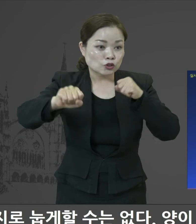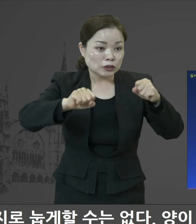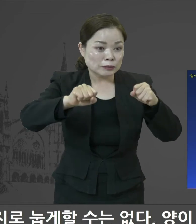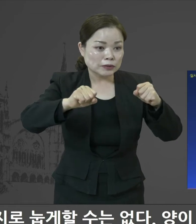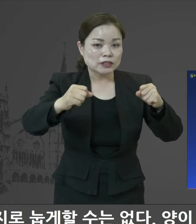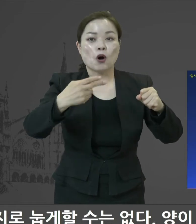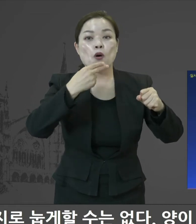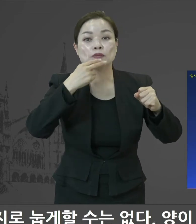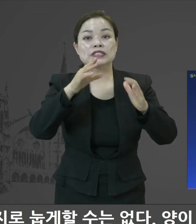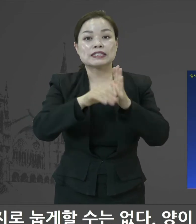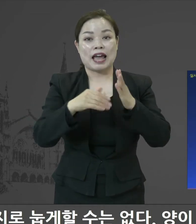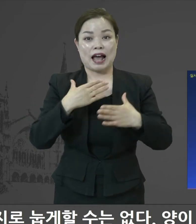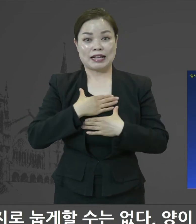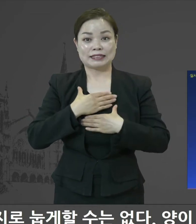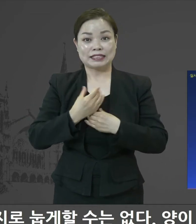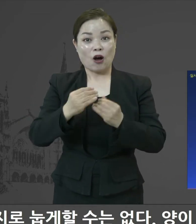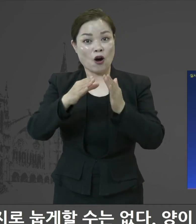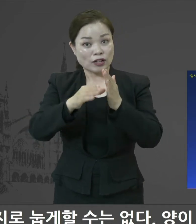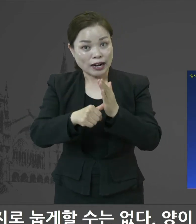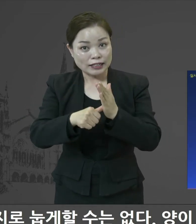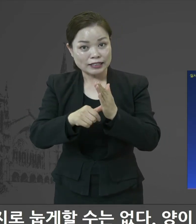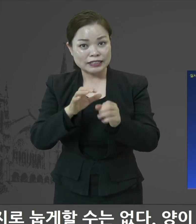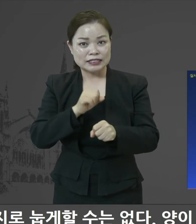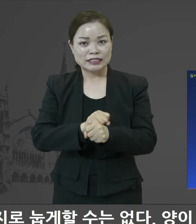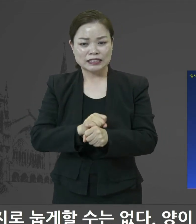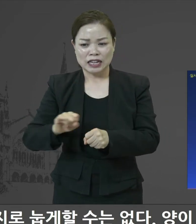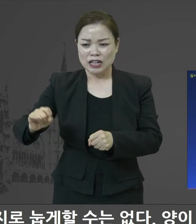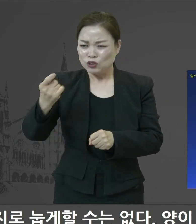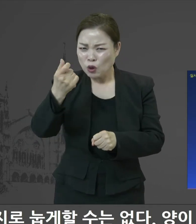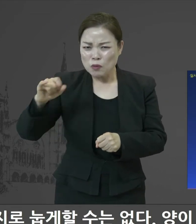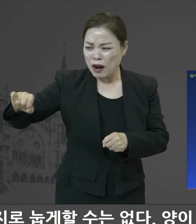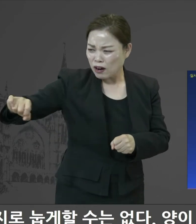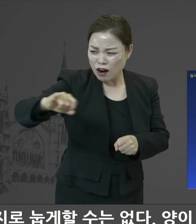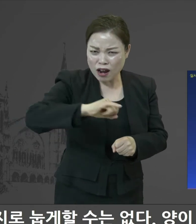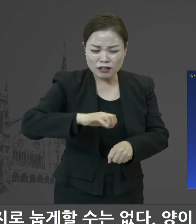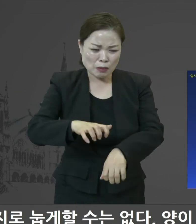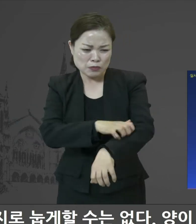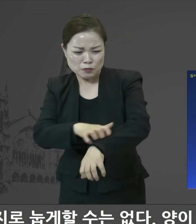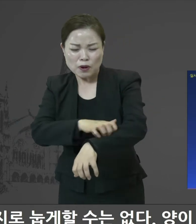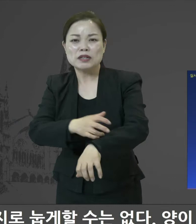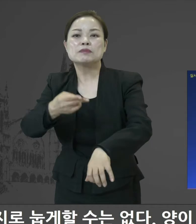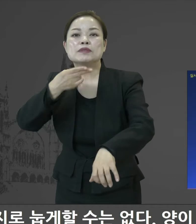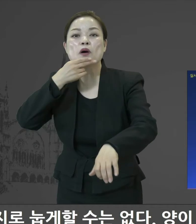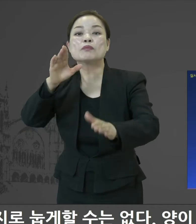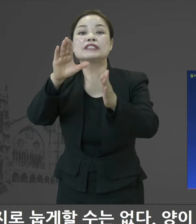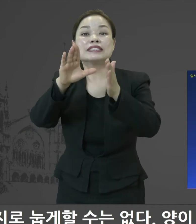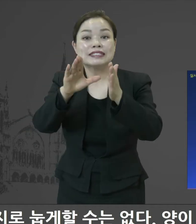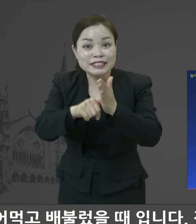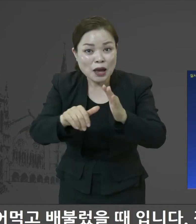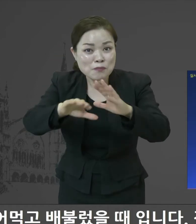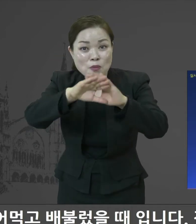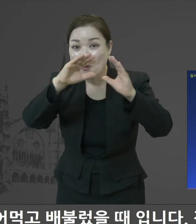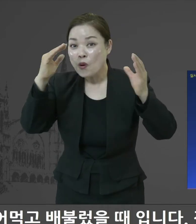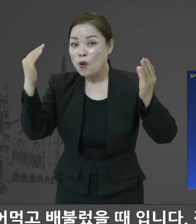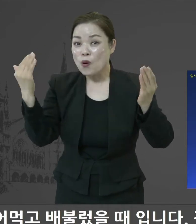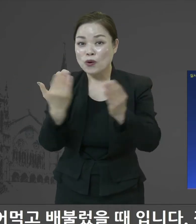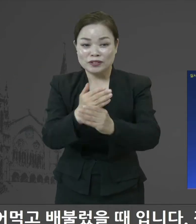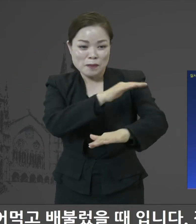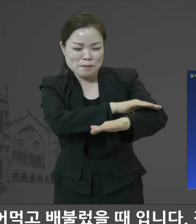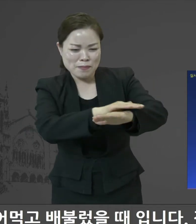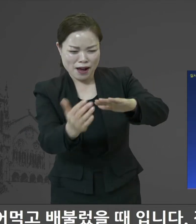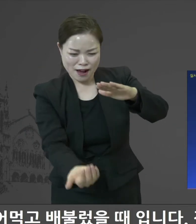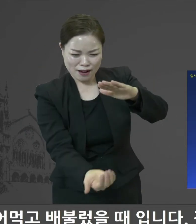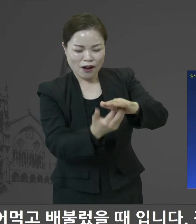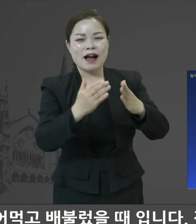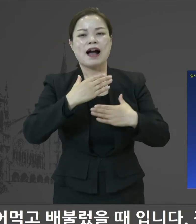안전하다고 느낄 때, 작은 곤충들의 성가심으로부터도 불편함을 느끼지 않을 때, 모든 것이 형통하고